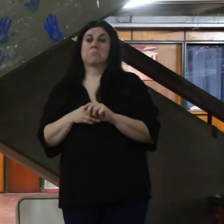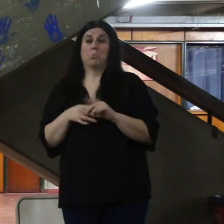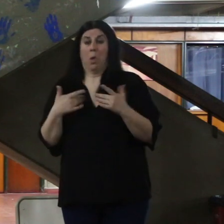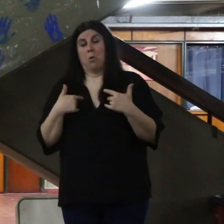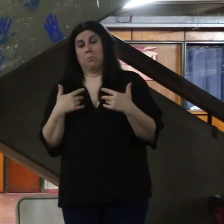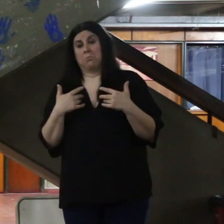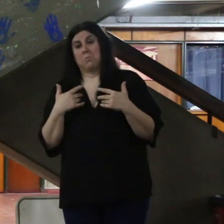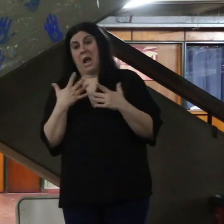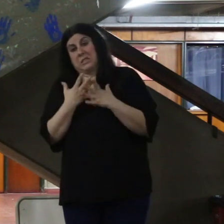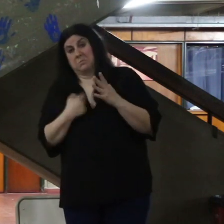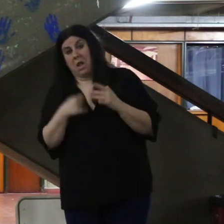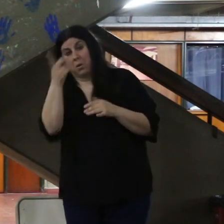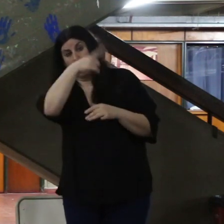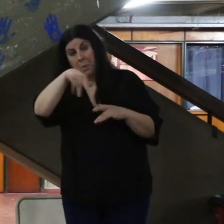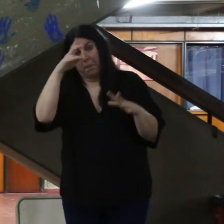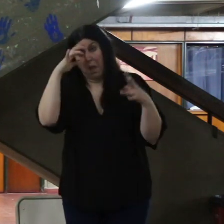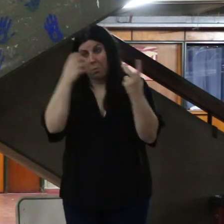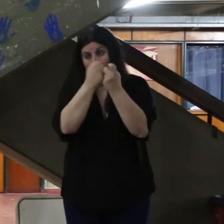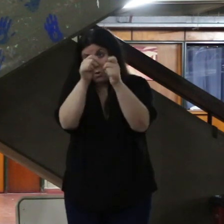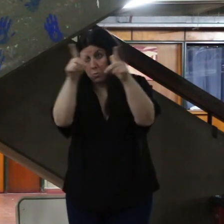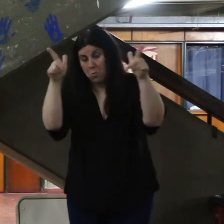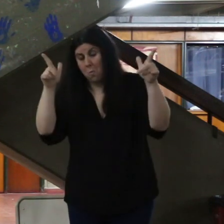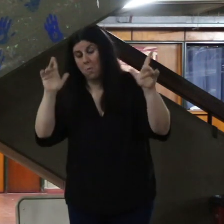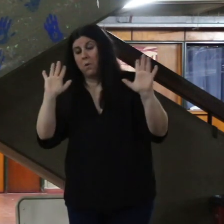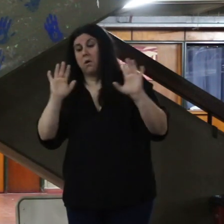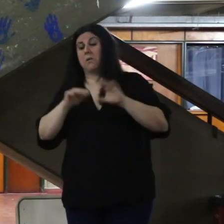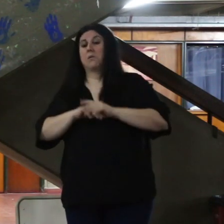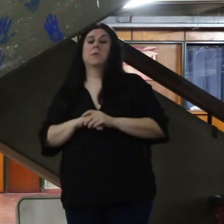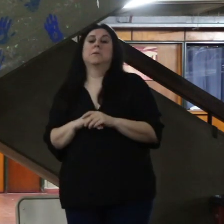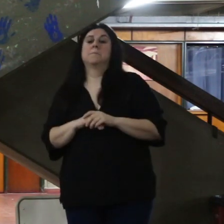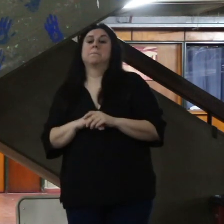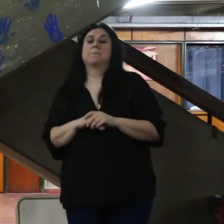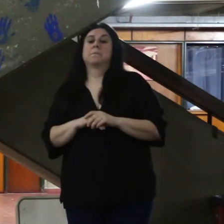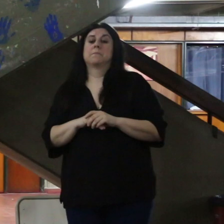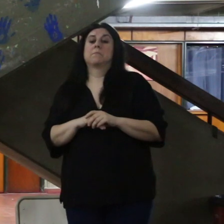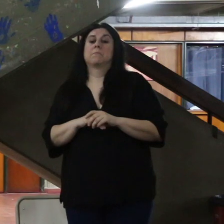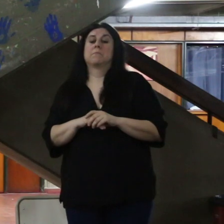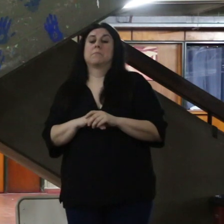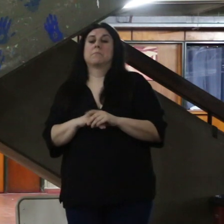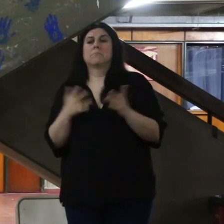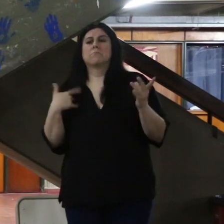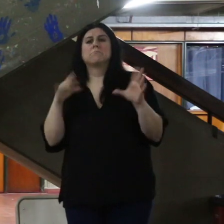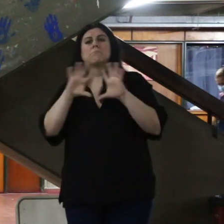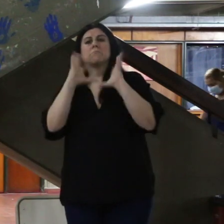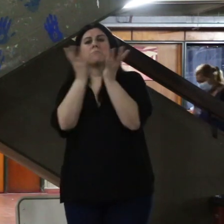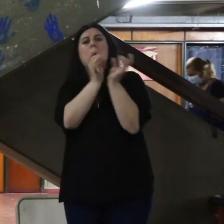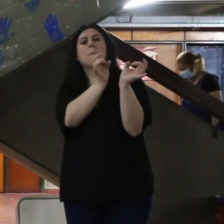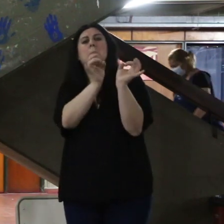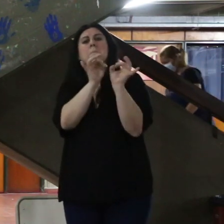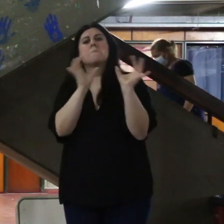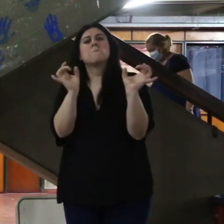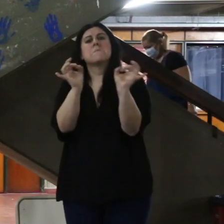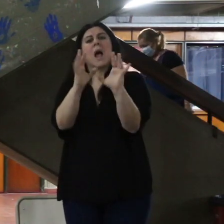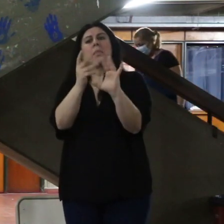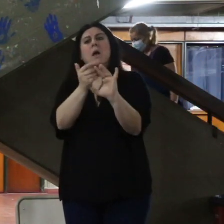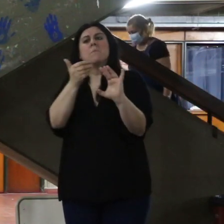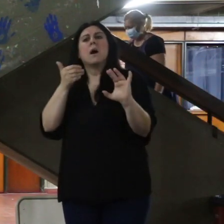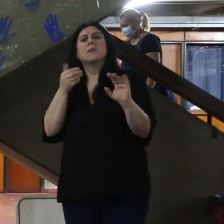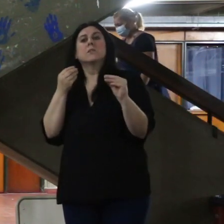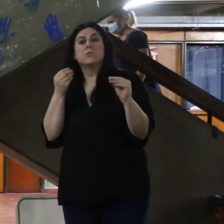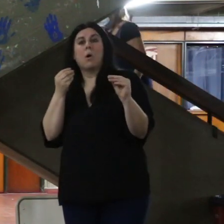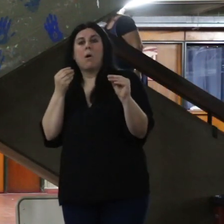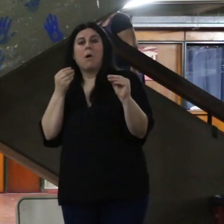disensos, pero también, ¿sí?, porque la pandemia nos agarró saliendo